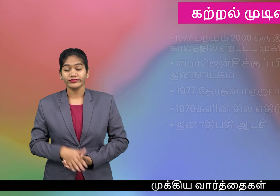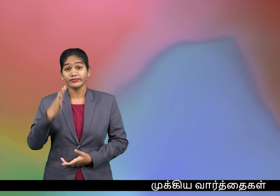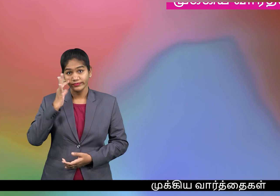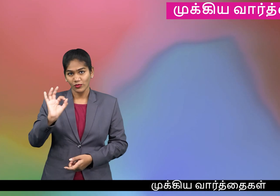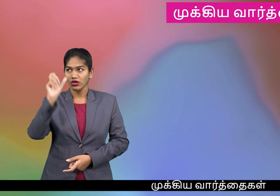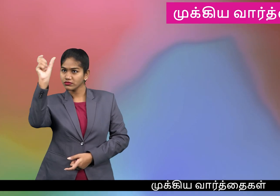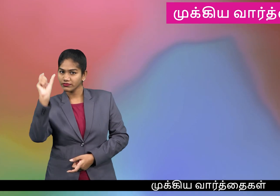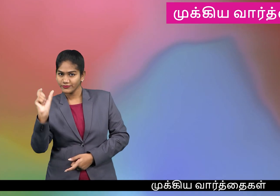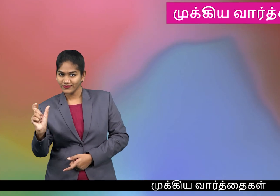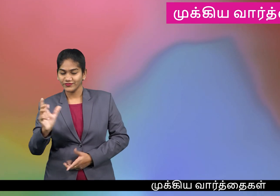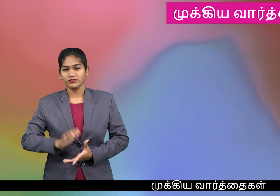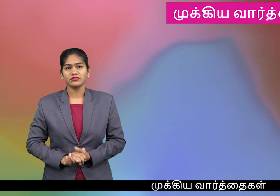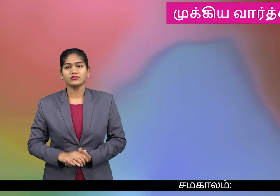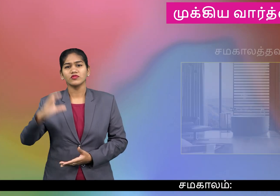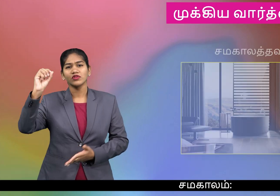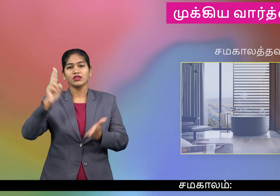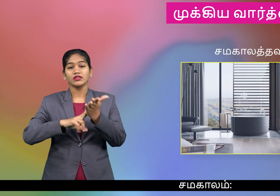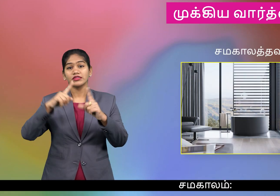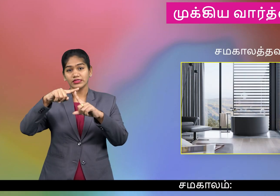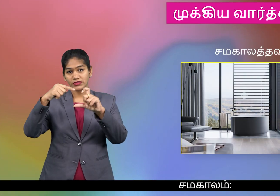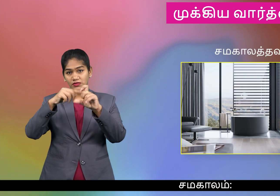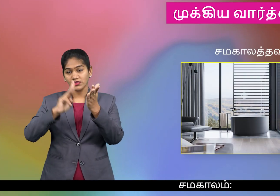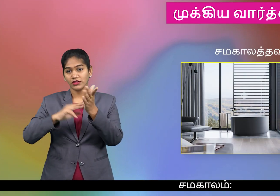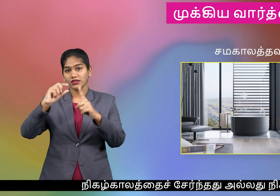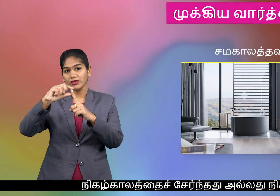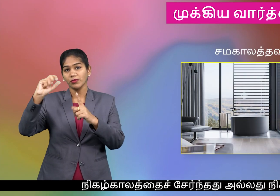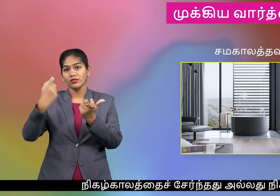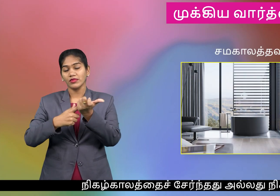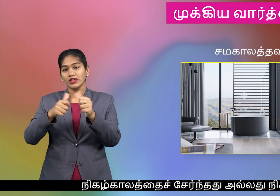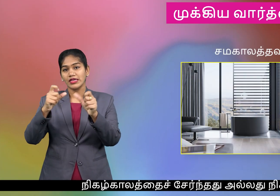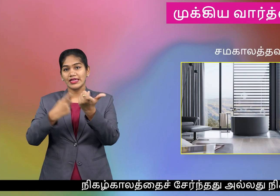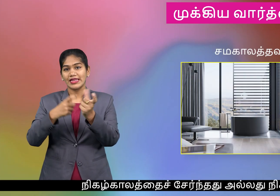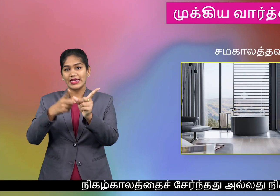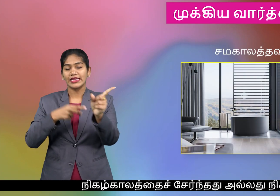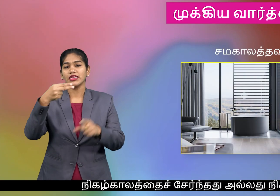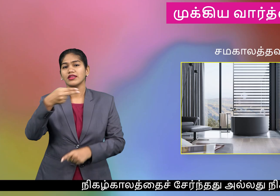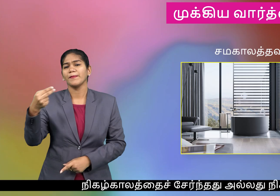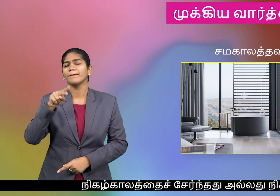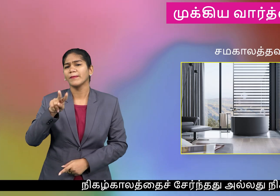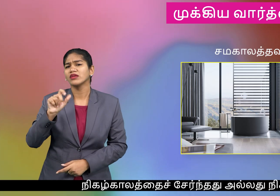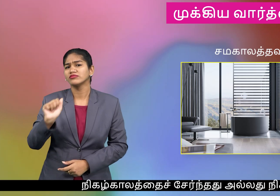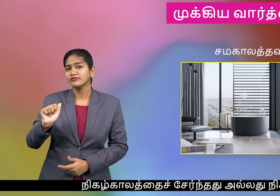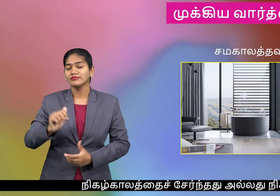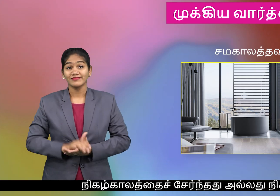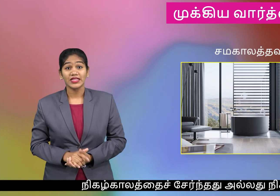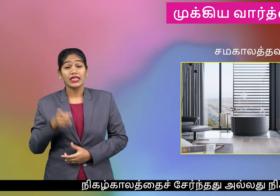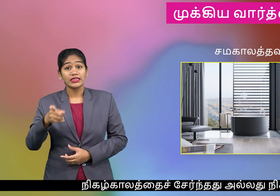முக்கிய வார்த்தைகள்: சமகாலம், நிகழ்காலத்தை சேர்ந்தது அல்லது நிகழ்கிறது.